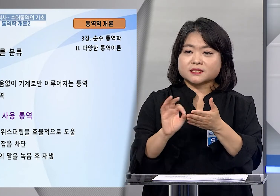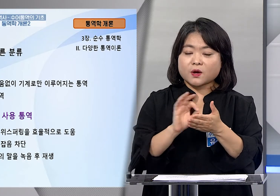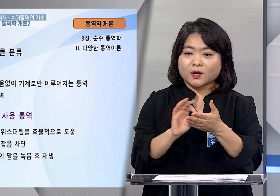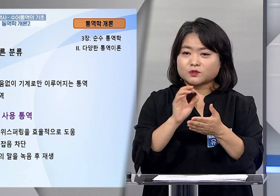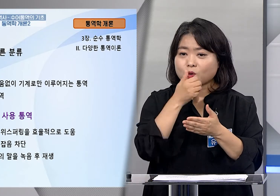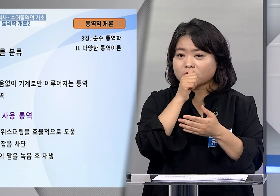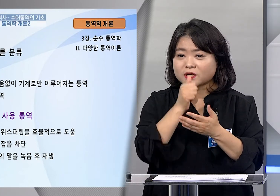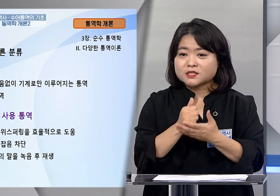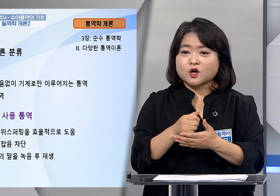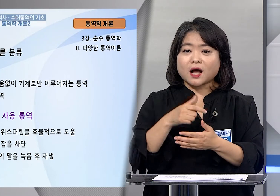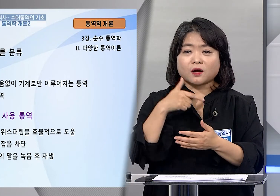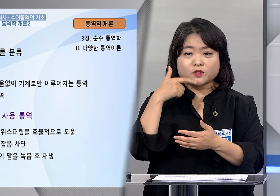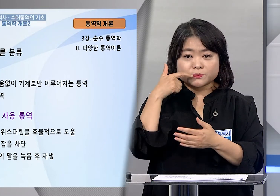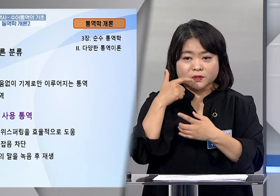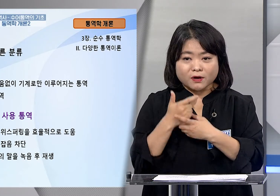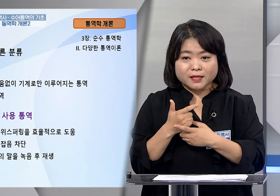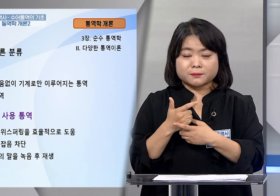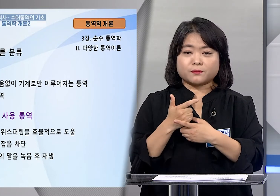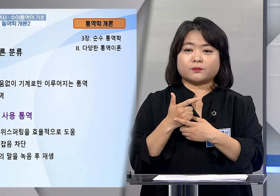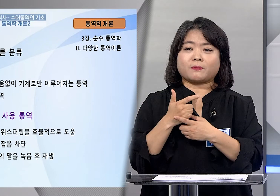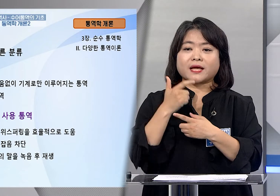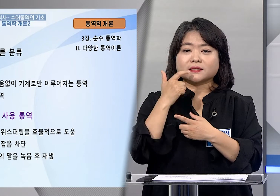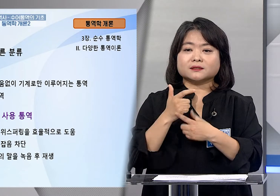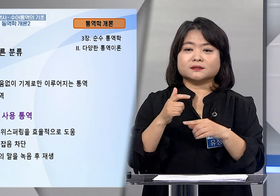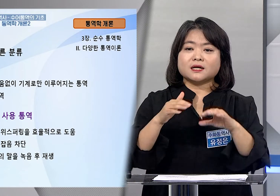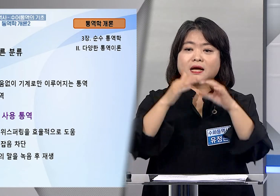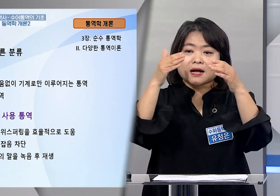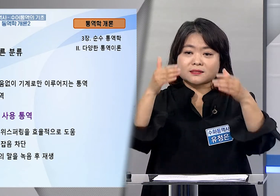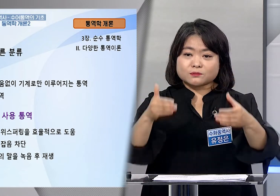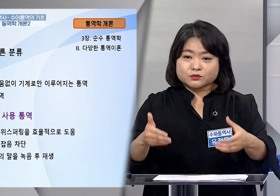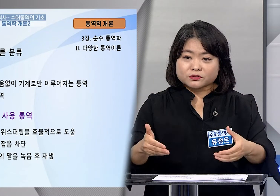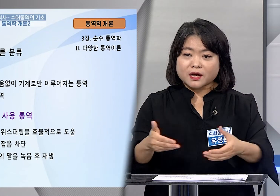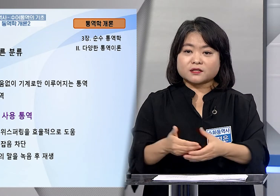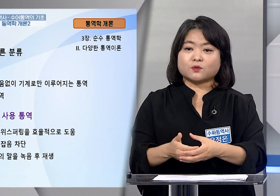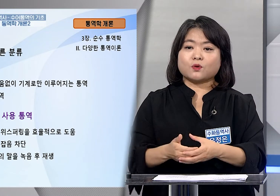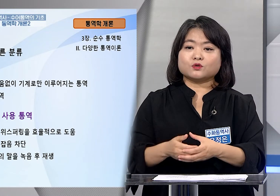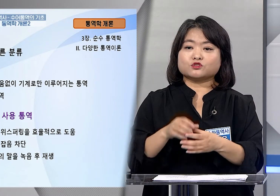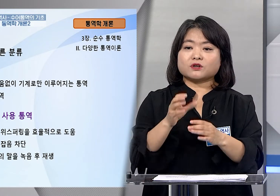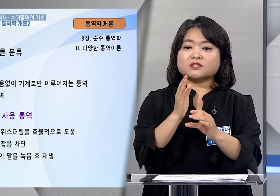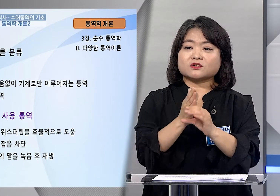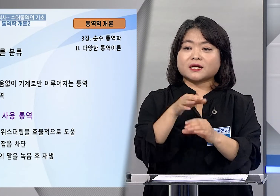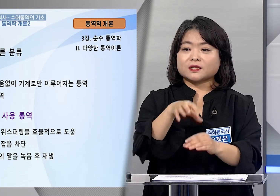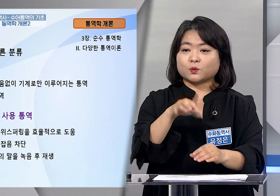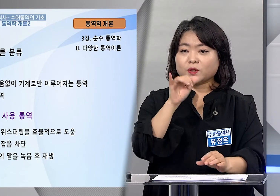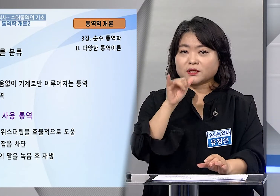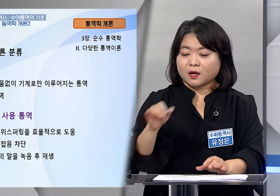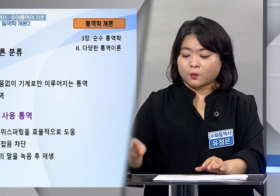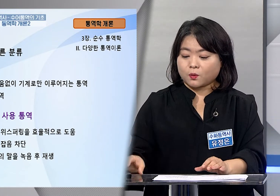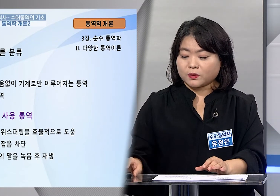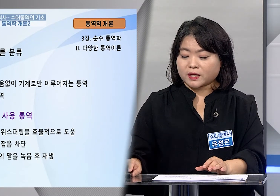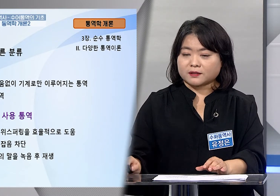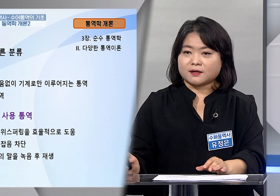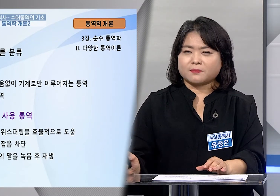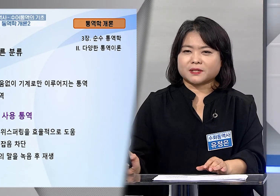사용하는 통역이 있죠. 아빠 위스피링 마이크, 가상 부스가 있고 중간 저장기도 있다고 얘기를 합니다.